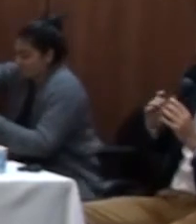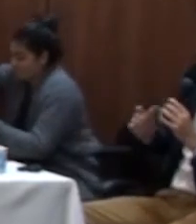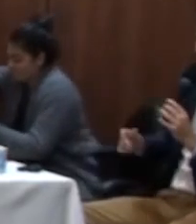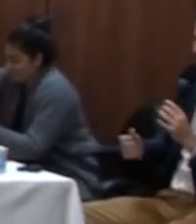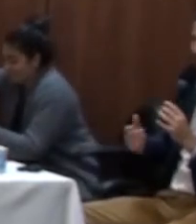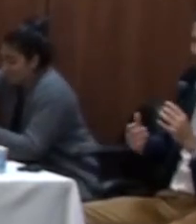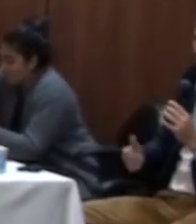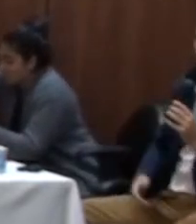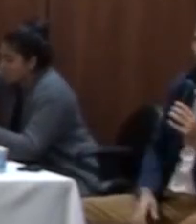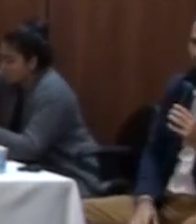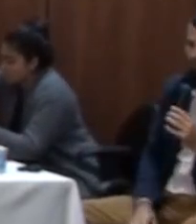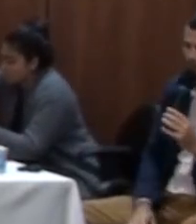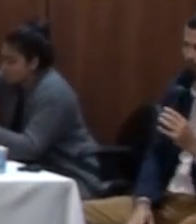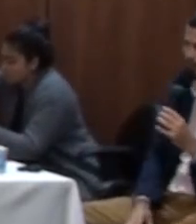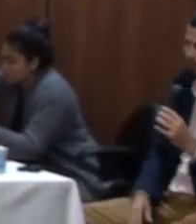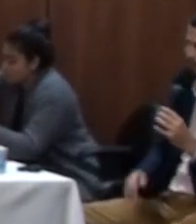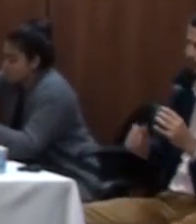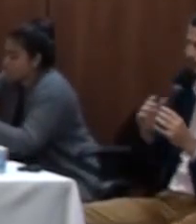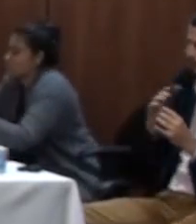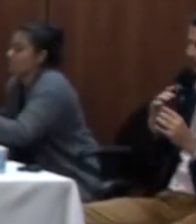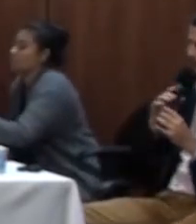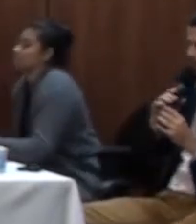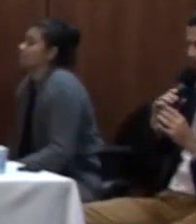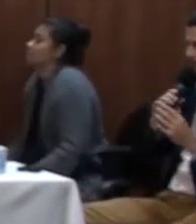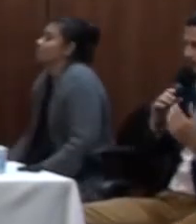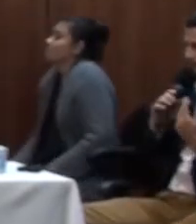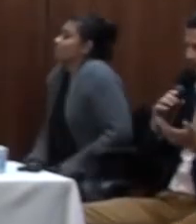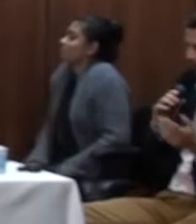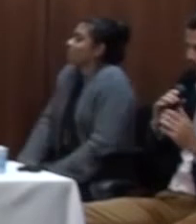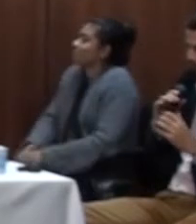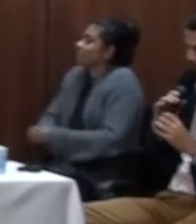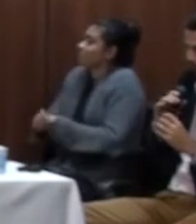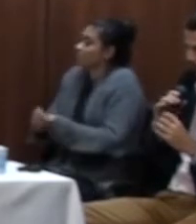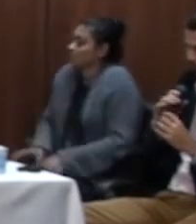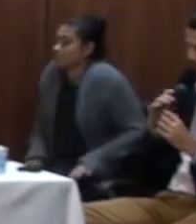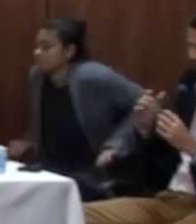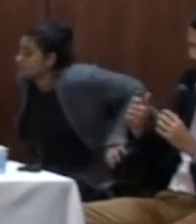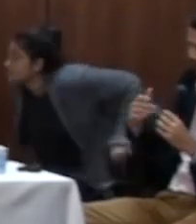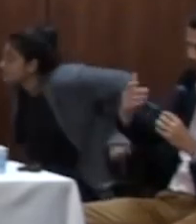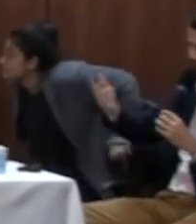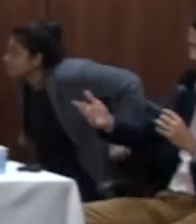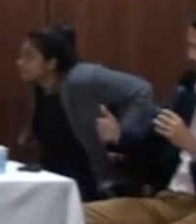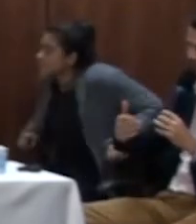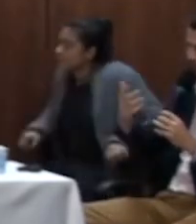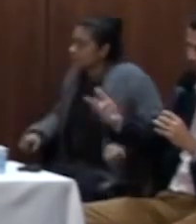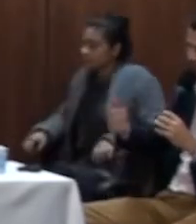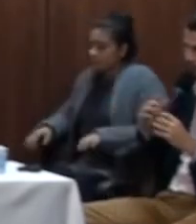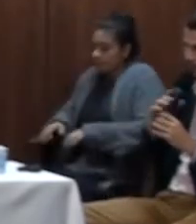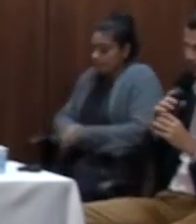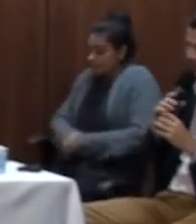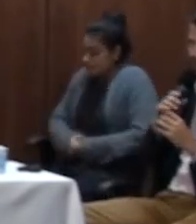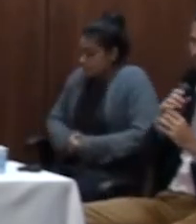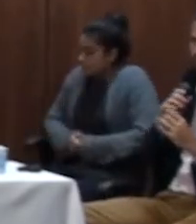sendo demandado por isso há muito tempo, não só por isso, mas até por enfim, ter contato